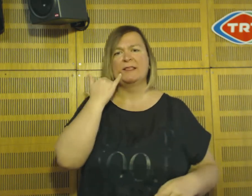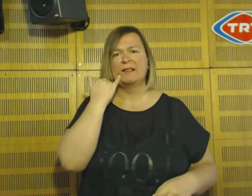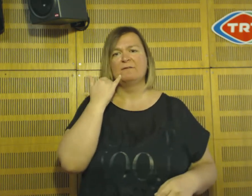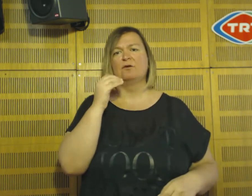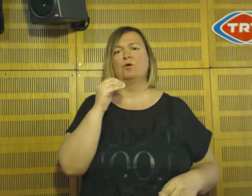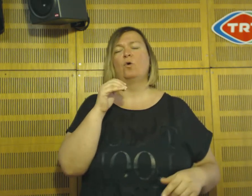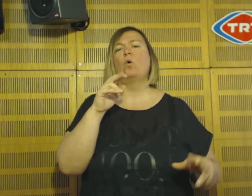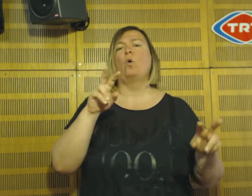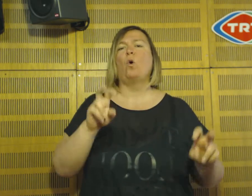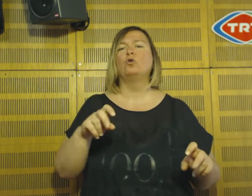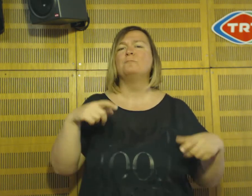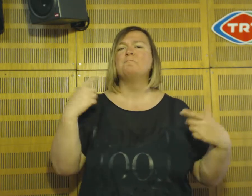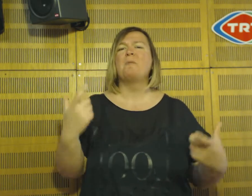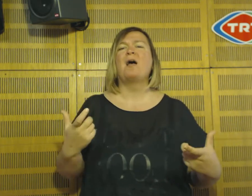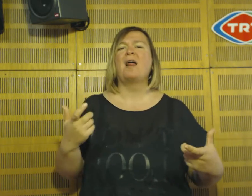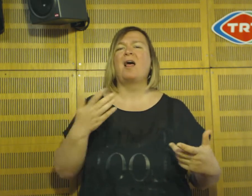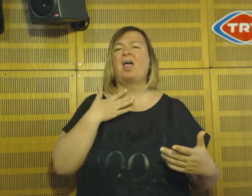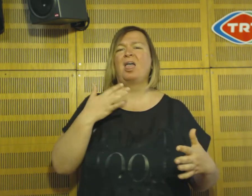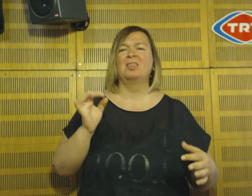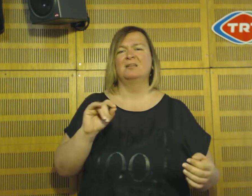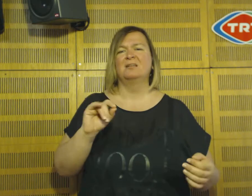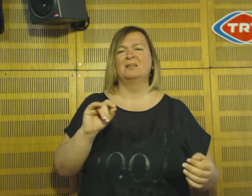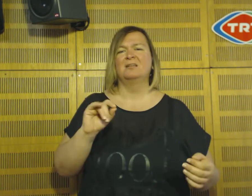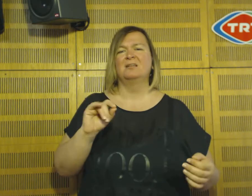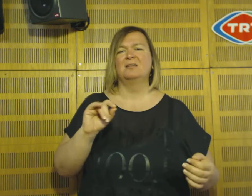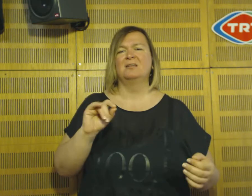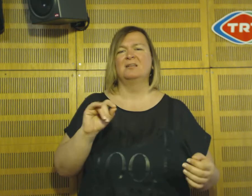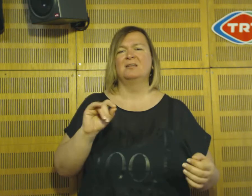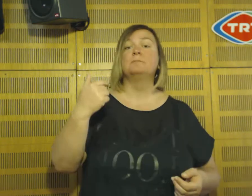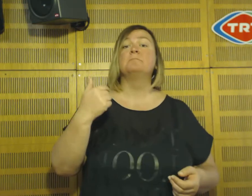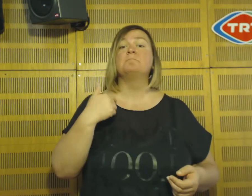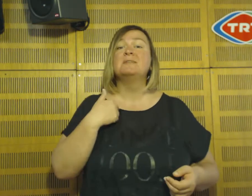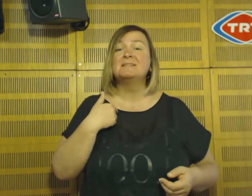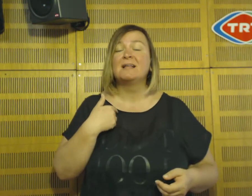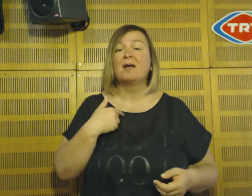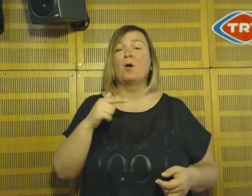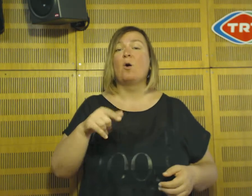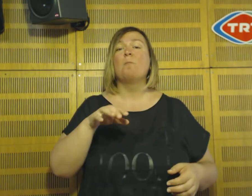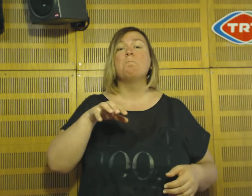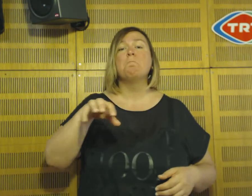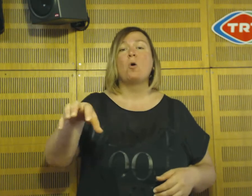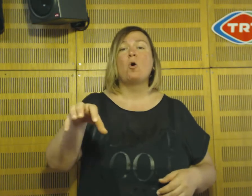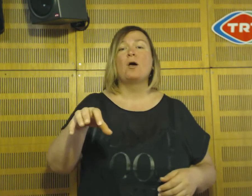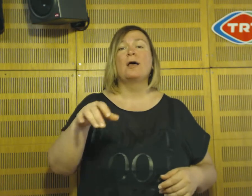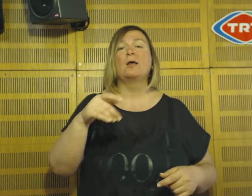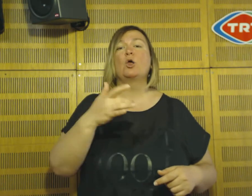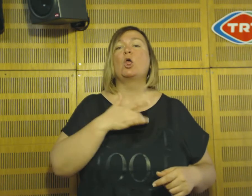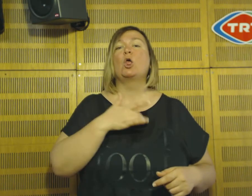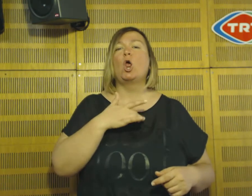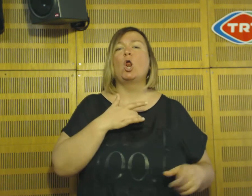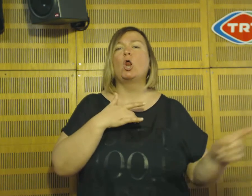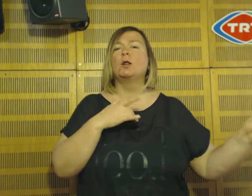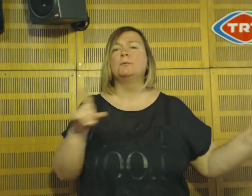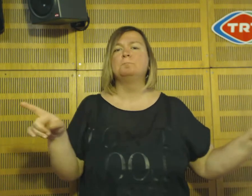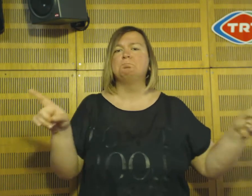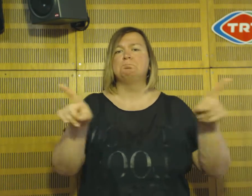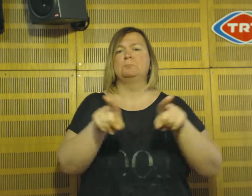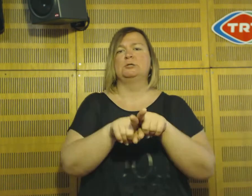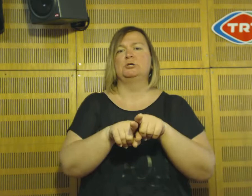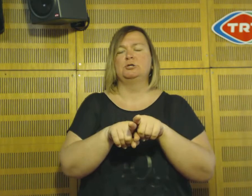ve oturduğu semti, adresini yazıyor bize. Biz de o bölgede olan gönüllümüzle onu buluşturuyoruz.